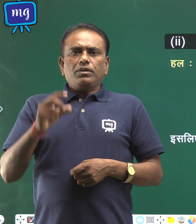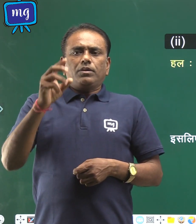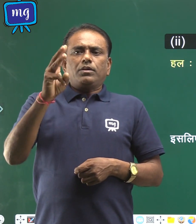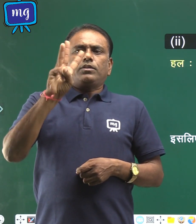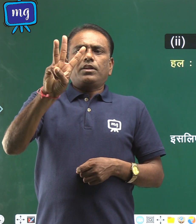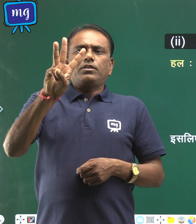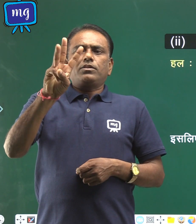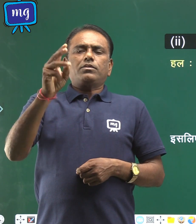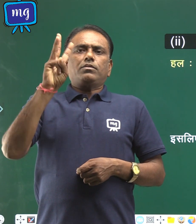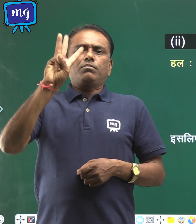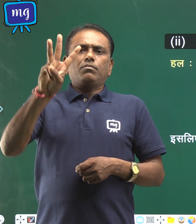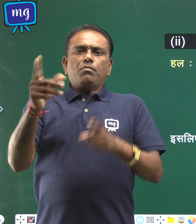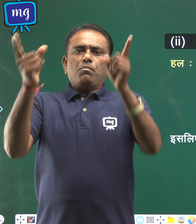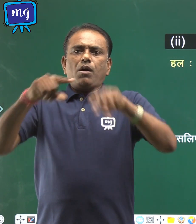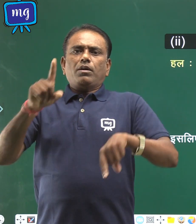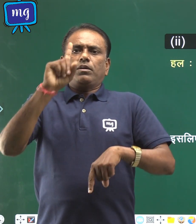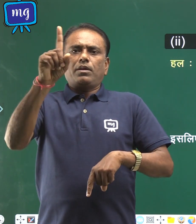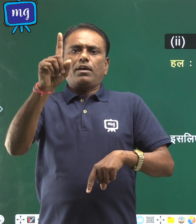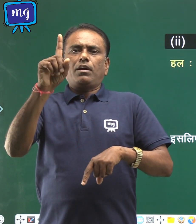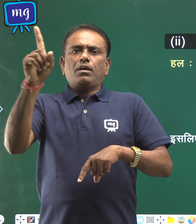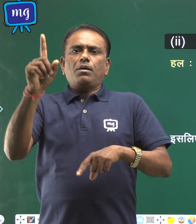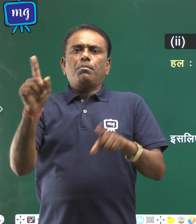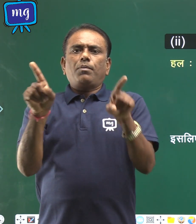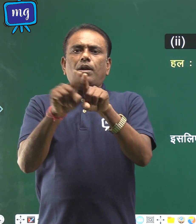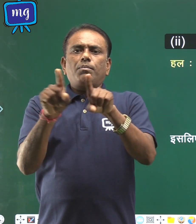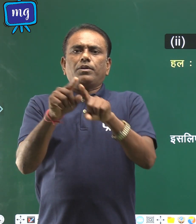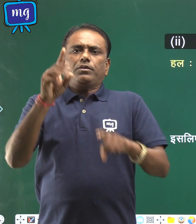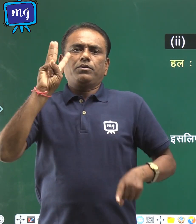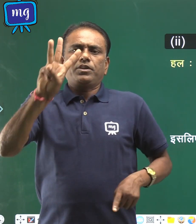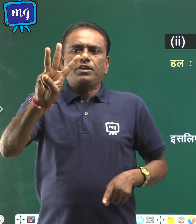33 में भाग 11 के देंगे तो 3 आएगा।